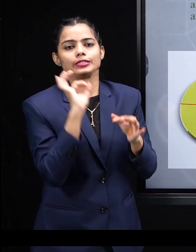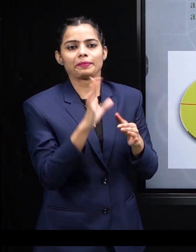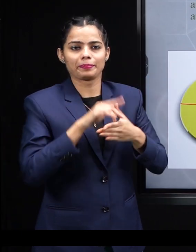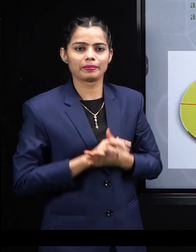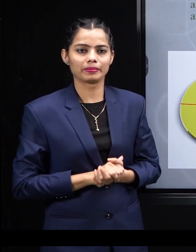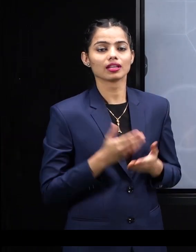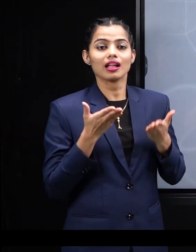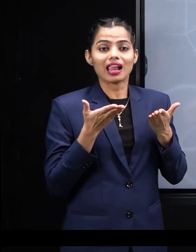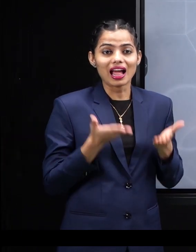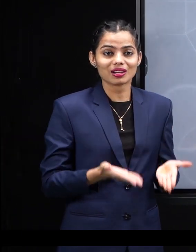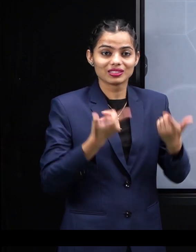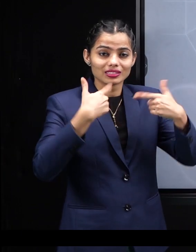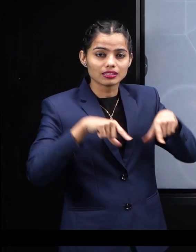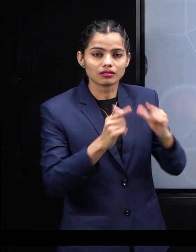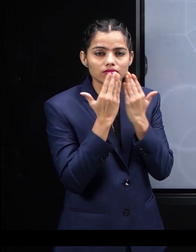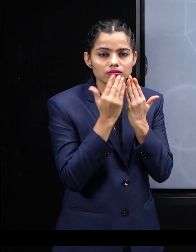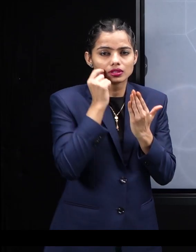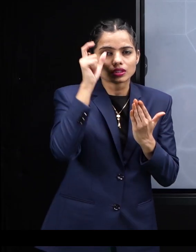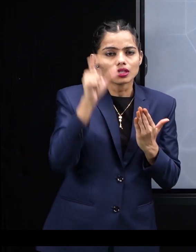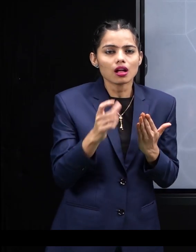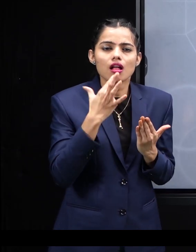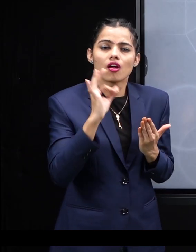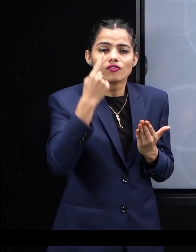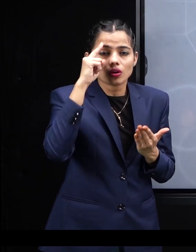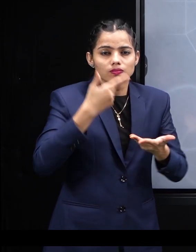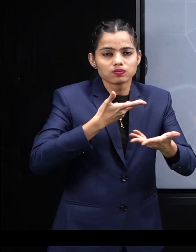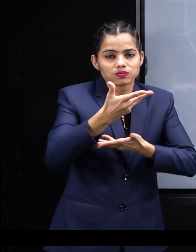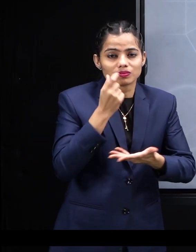2. யூக்ளிடின் முன்மொழிகளை படிப்போம்.